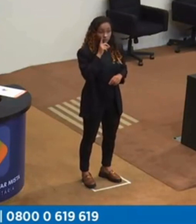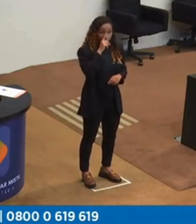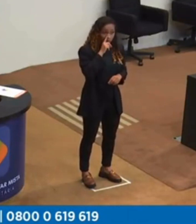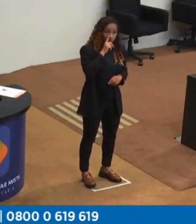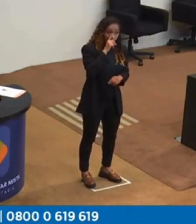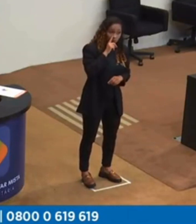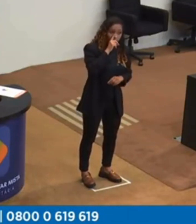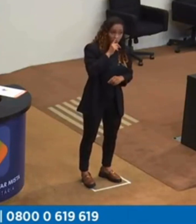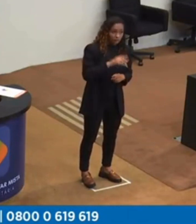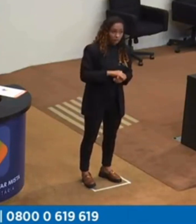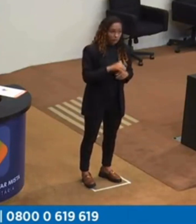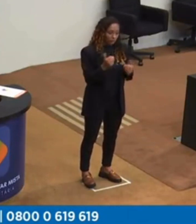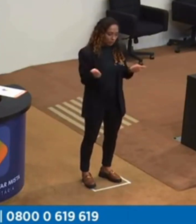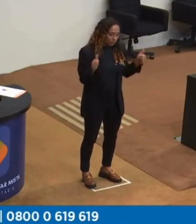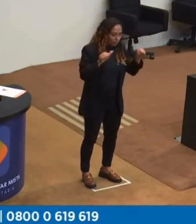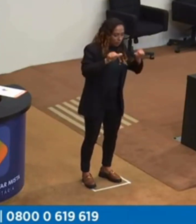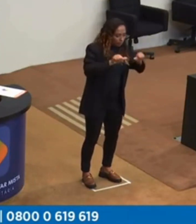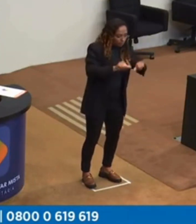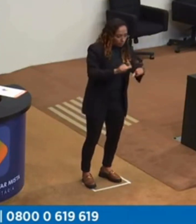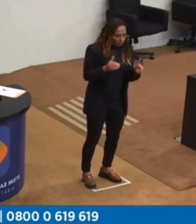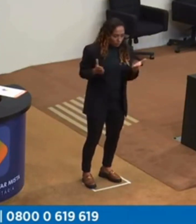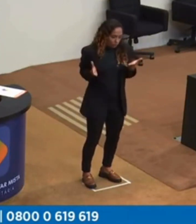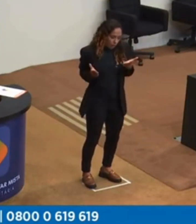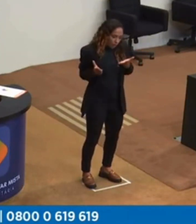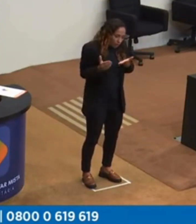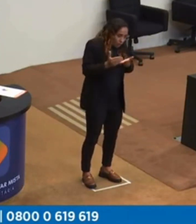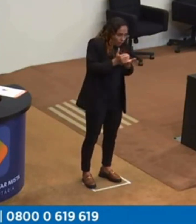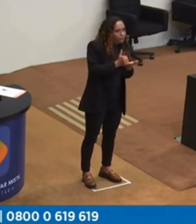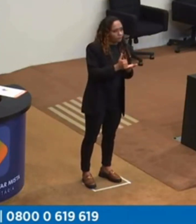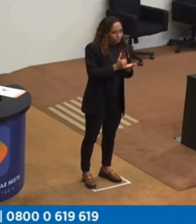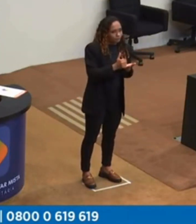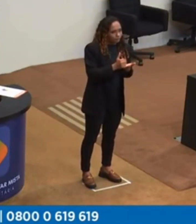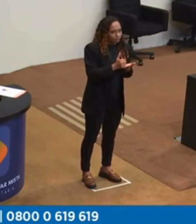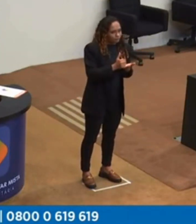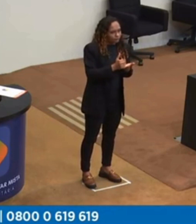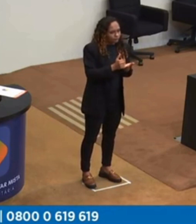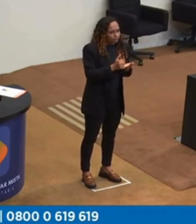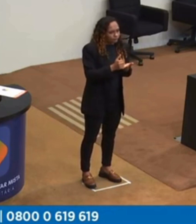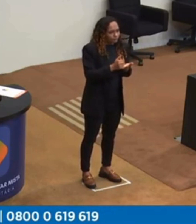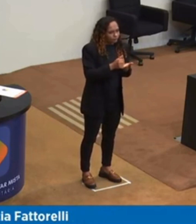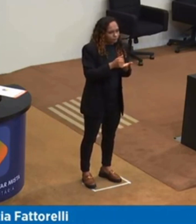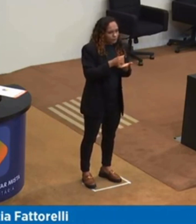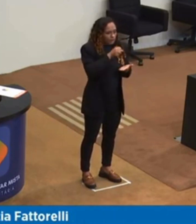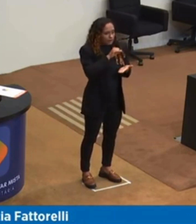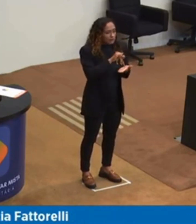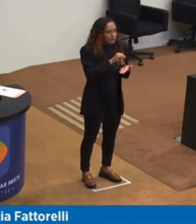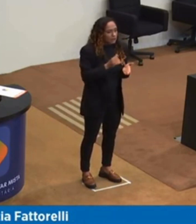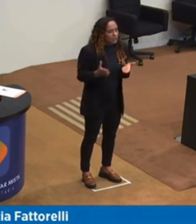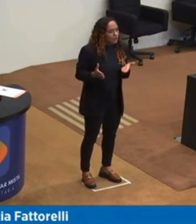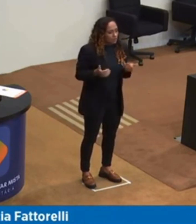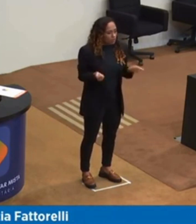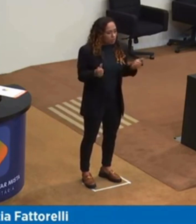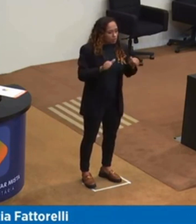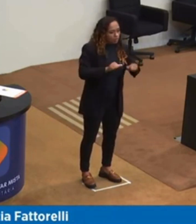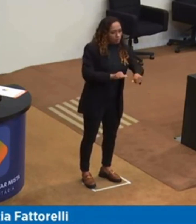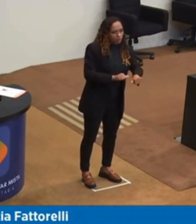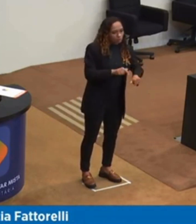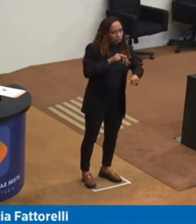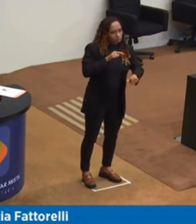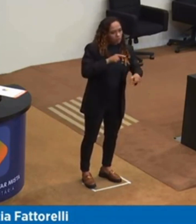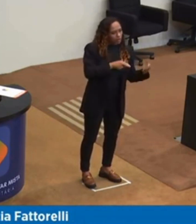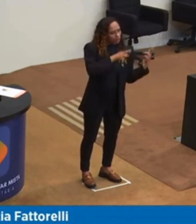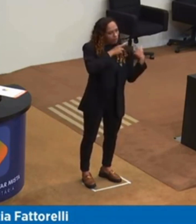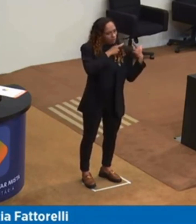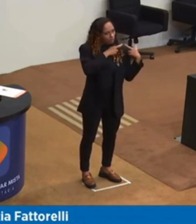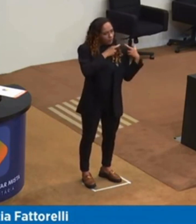risco de redução de arrecadação. E se reduzir a arrecadação, nós vamos ter um